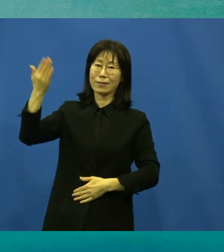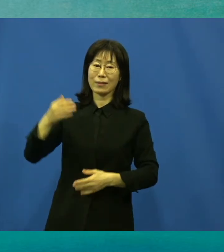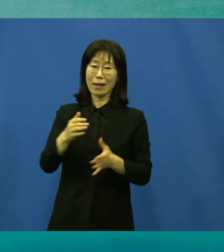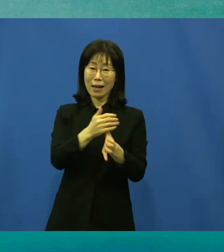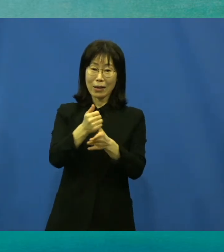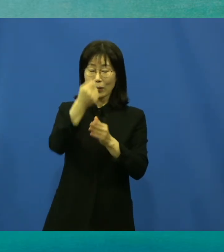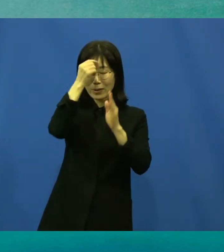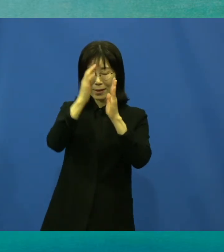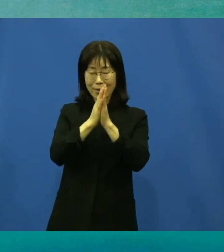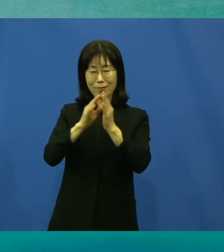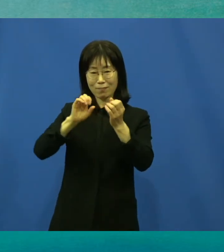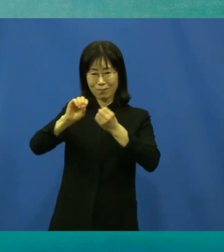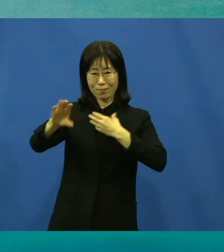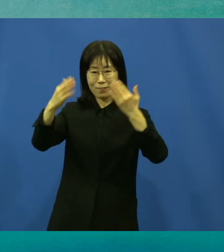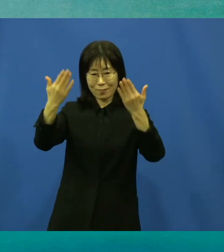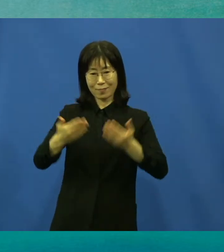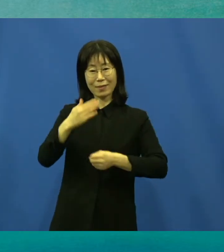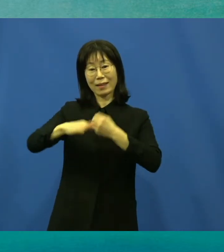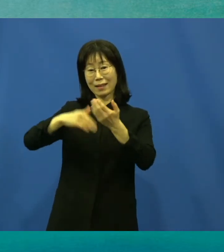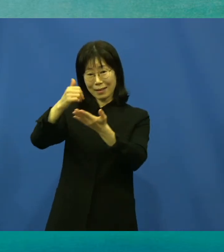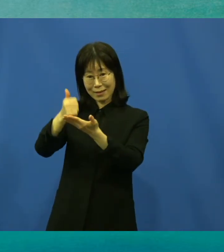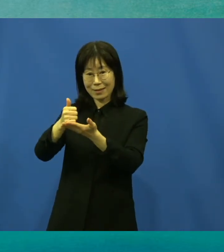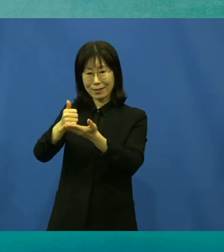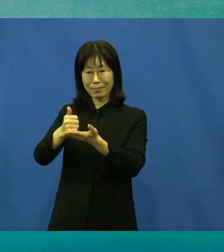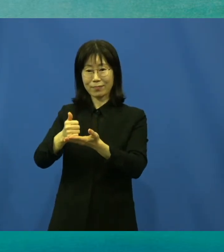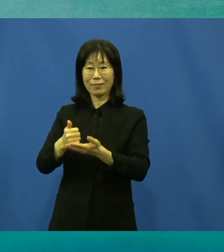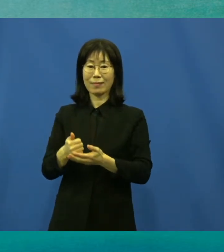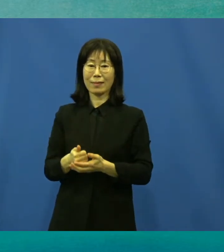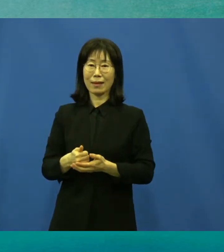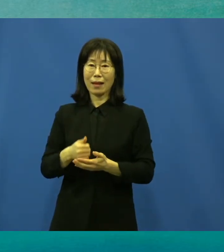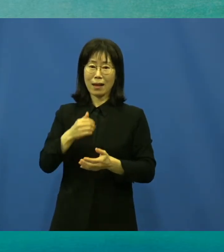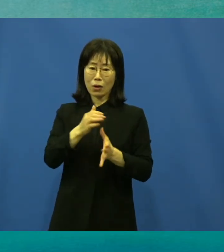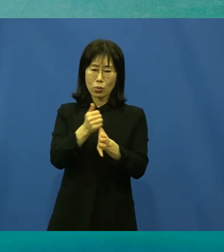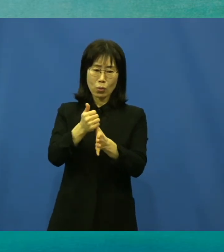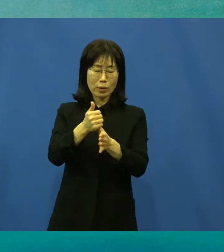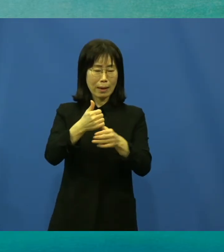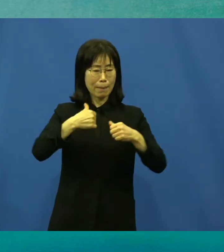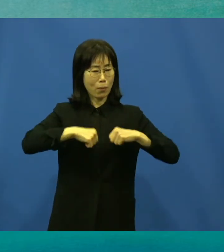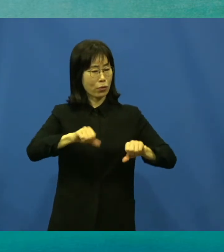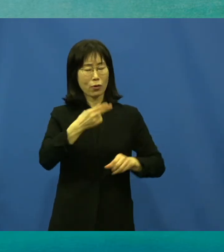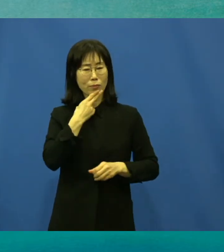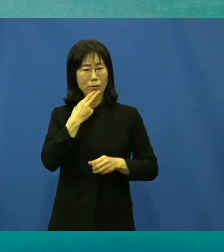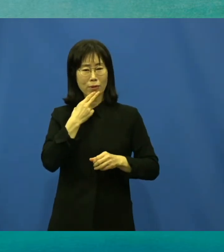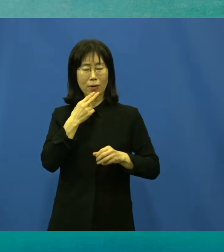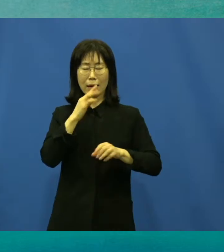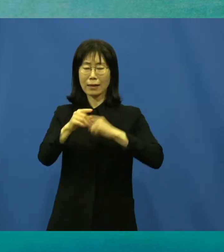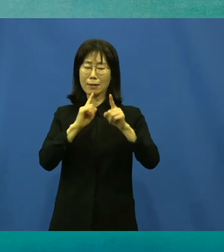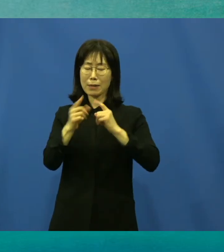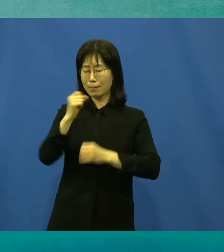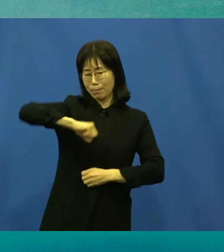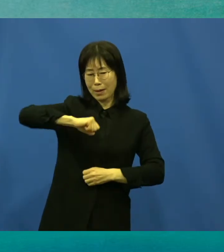기도에 응답하시는 하나님, 요나를 포기하지 아니하시는 그 하나님,